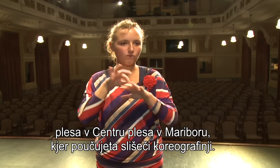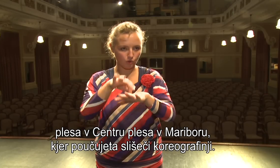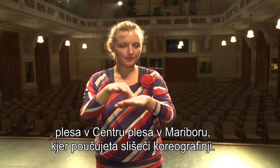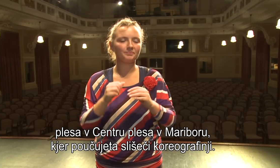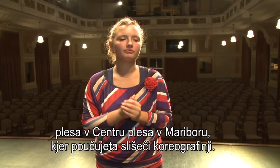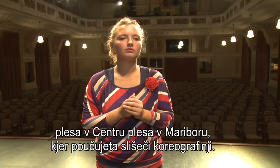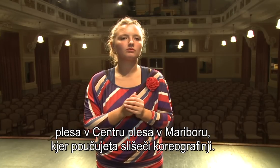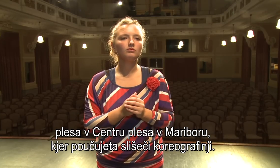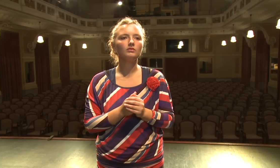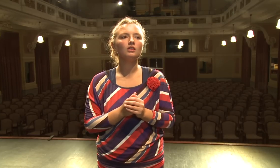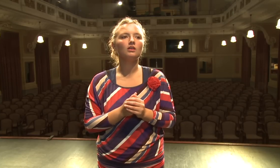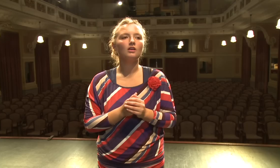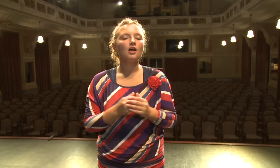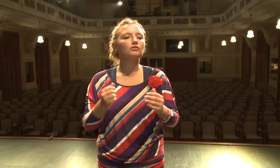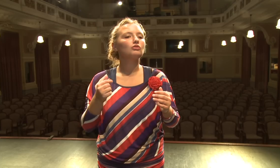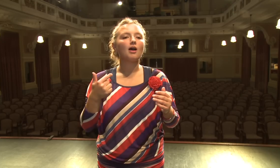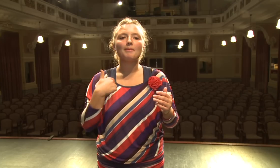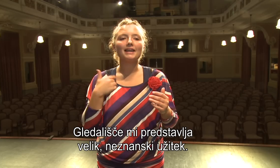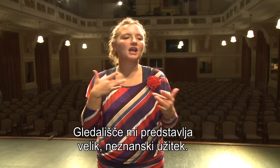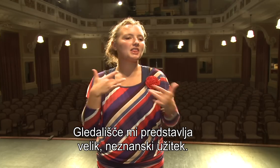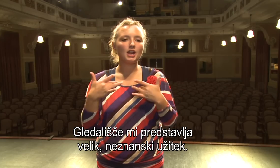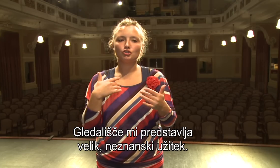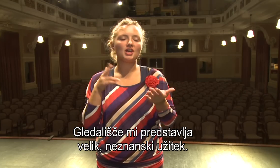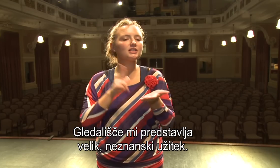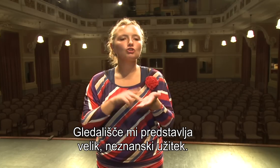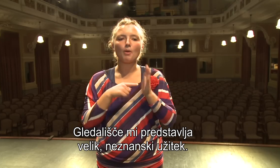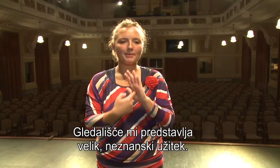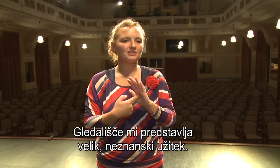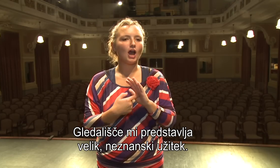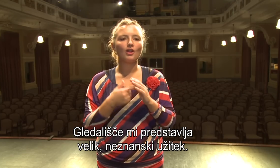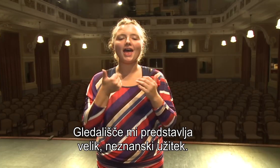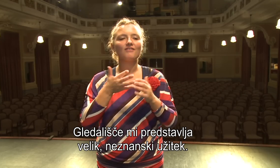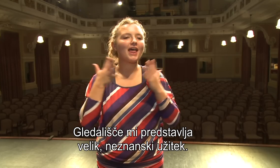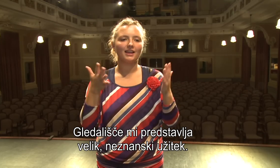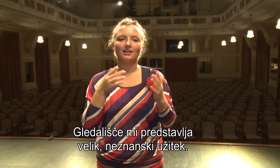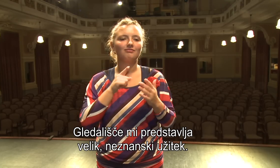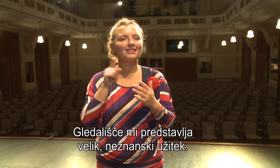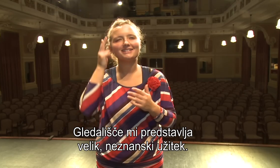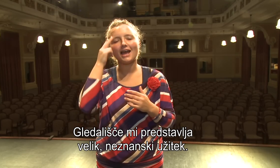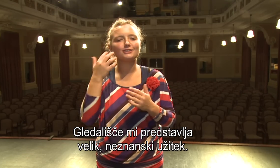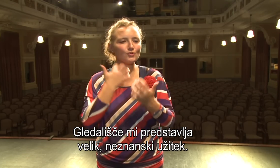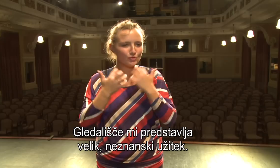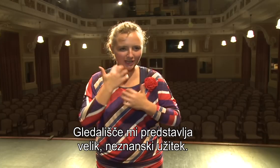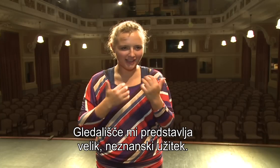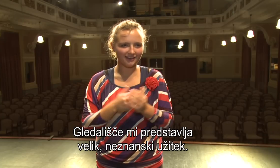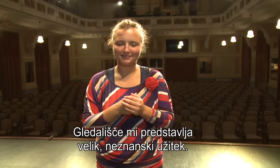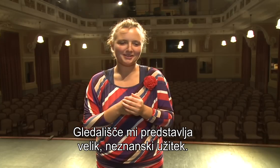vodi. Tako da meni gledališče resnično predstavlja en velik neznanski užitek.